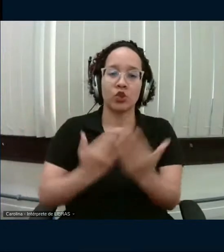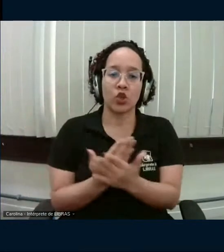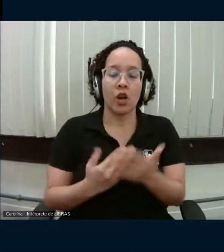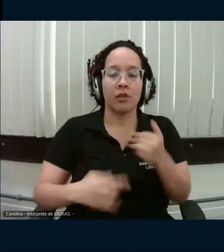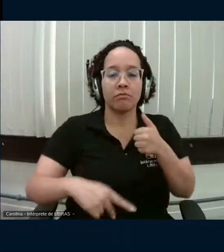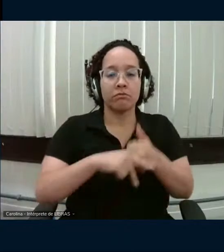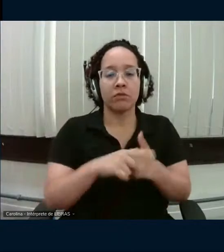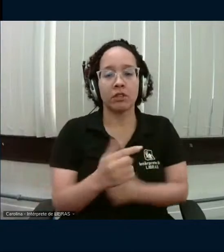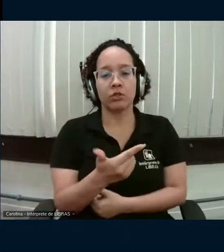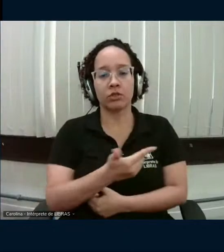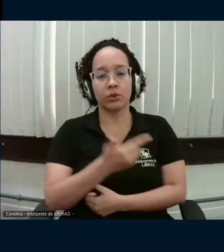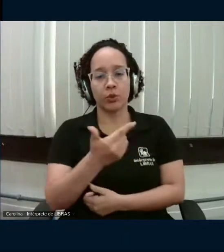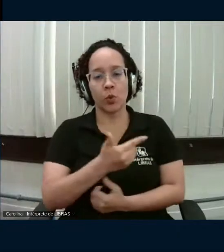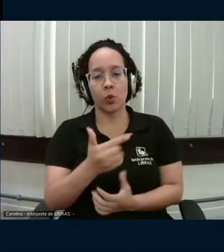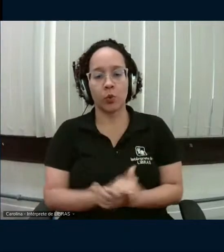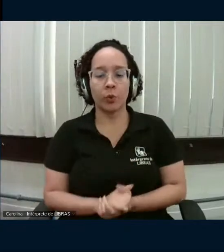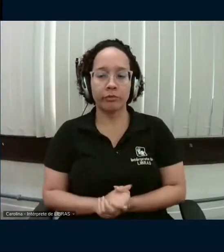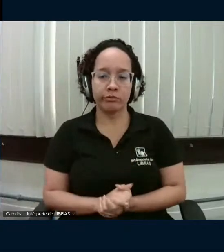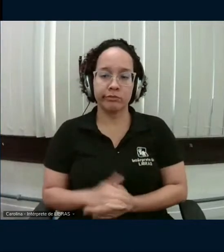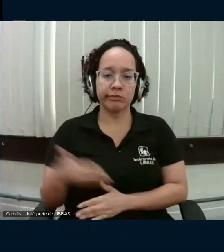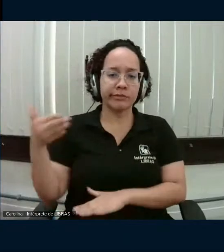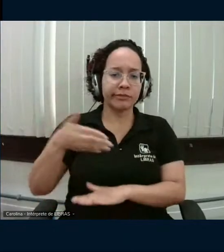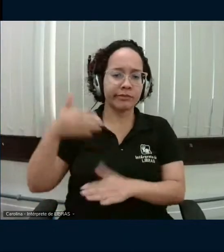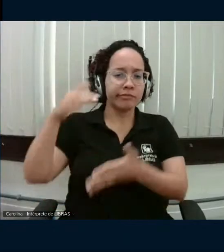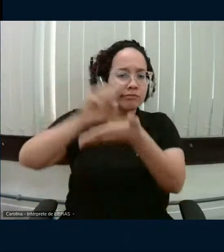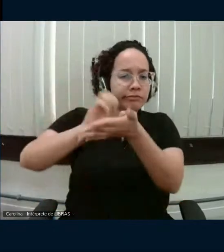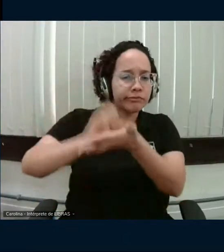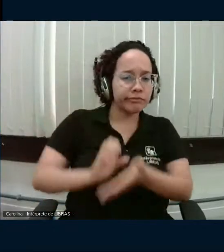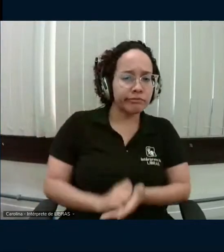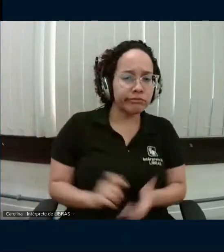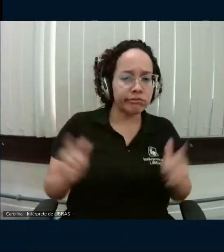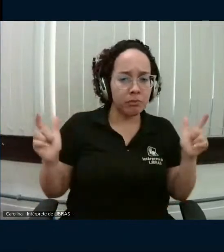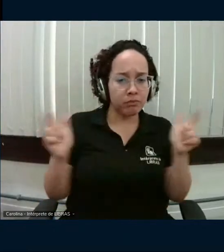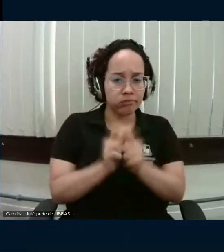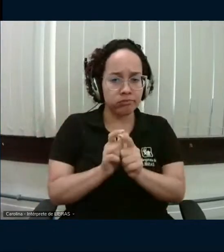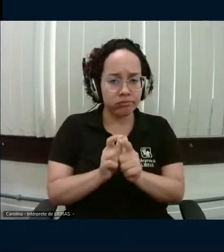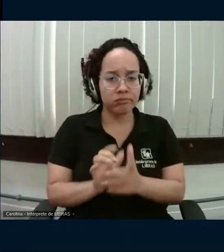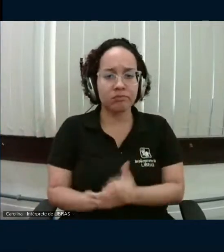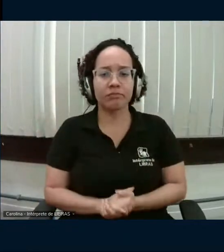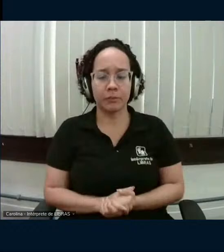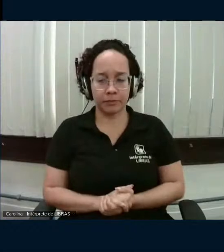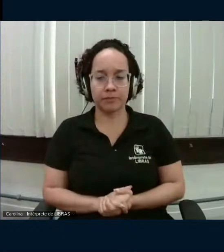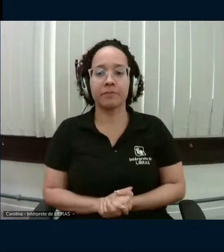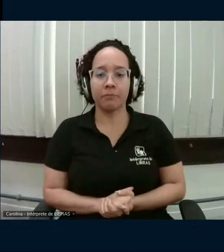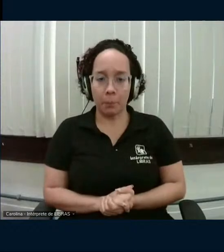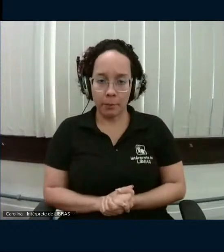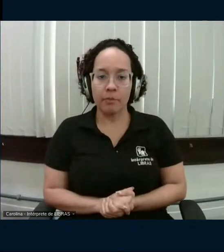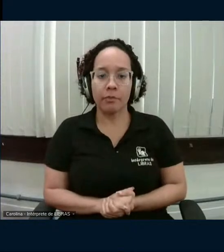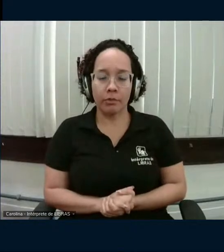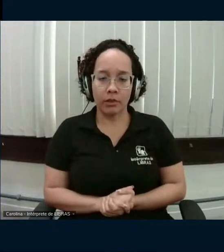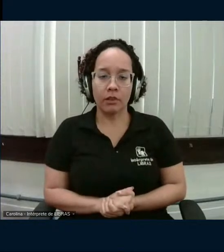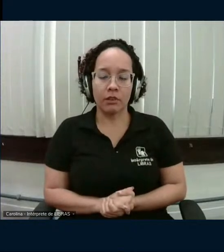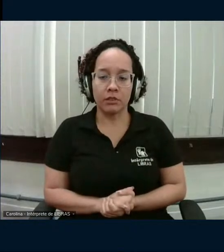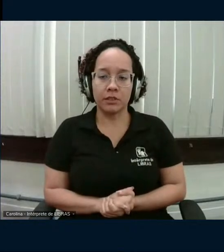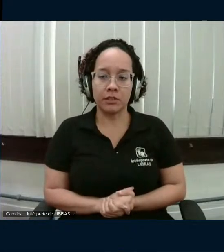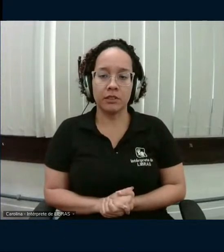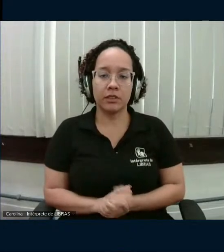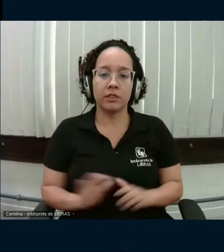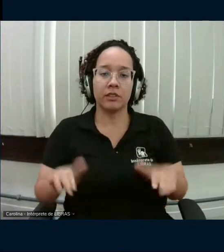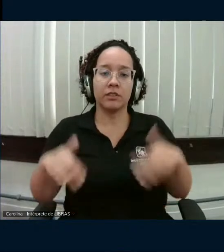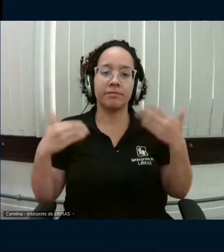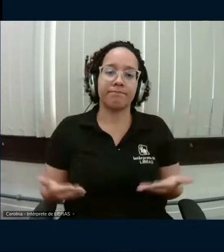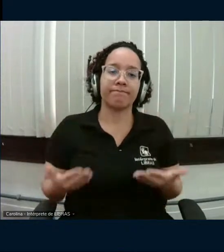tinha um acesso muito mínimo, né, no universo de uma matrícula em expansão. Então,